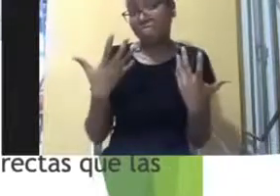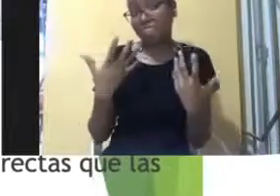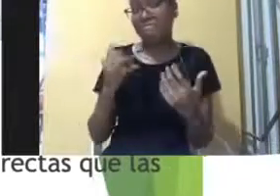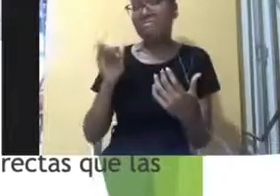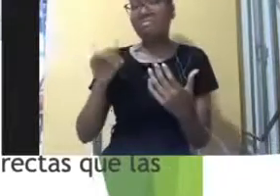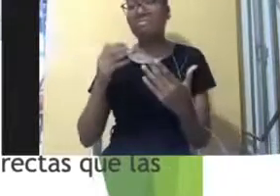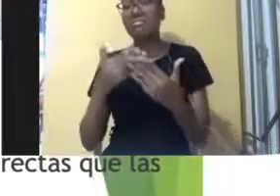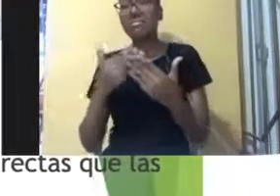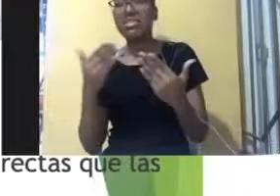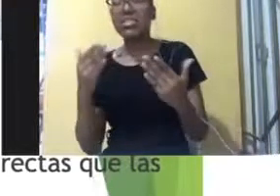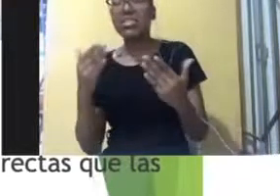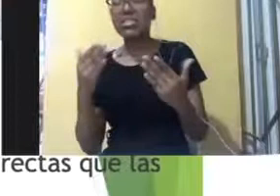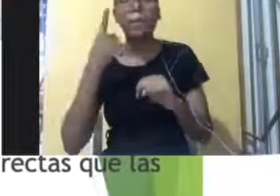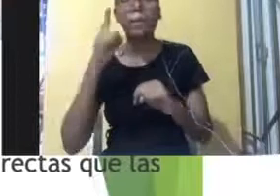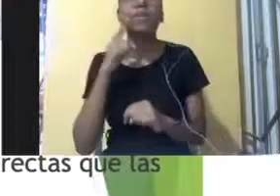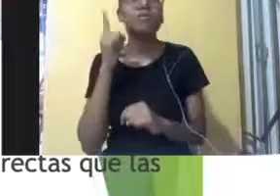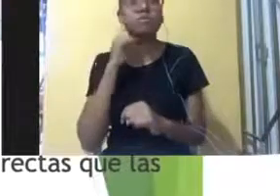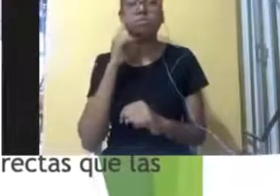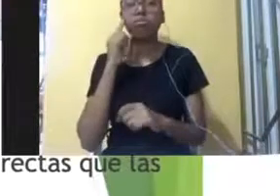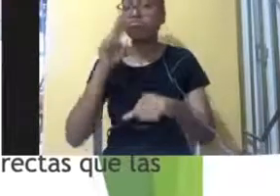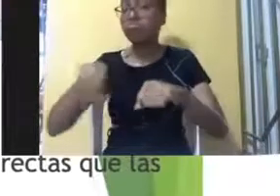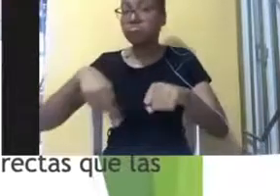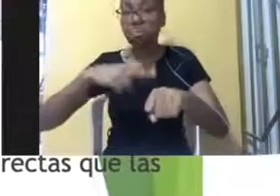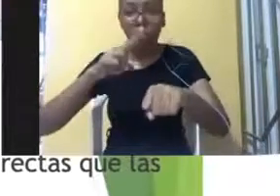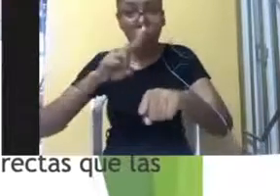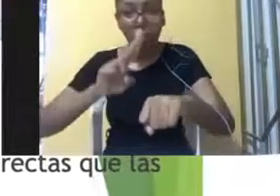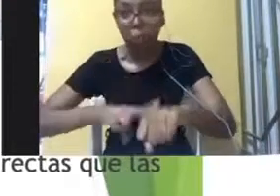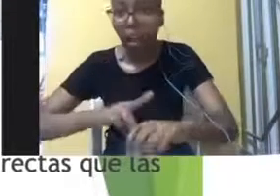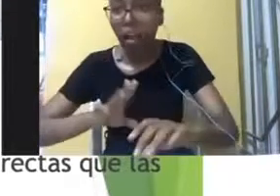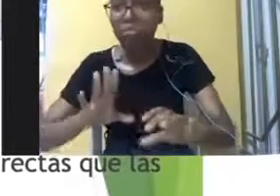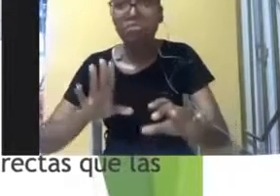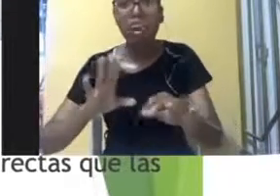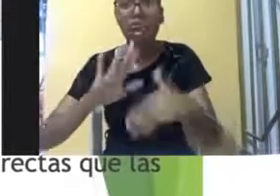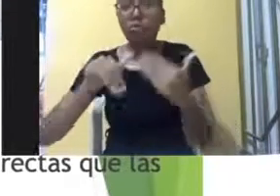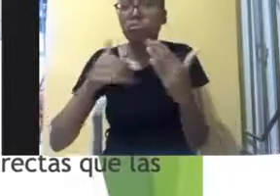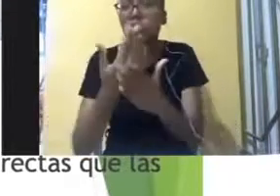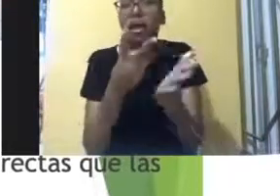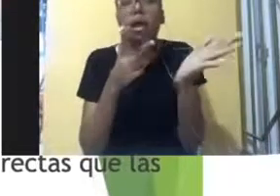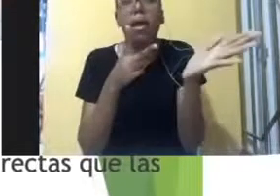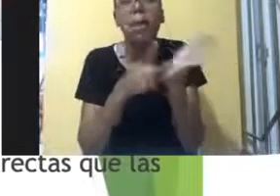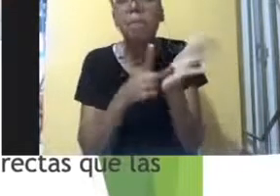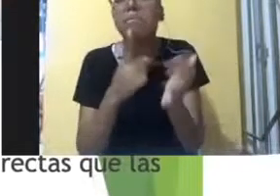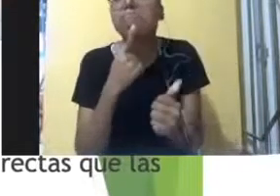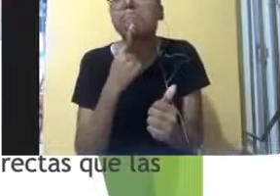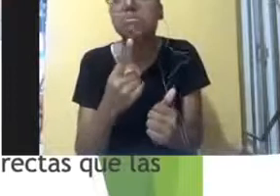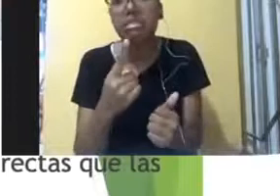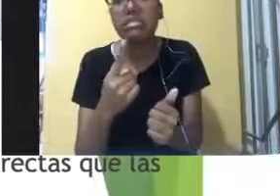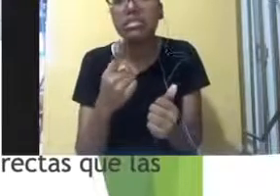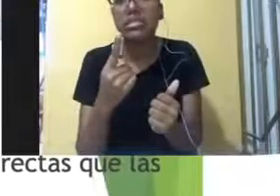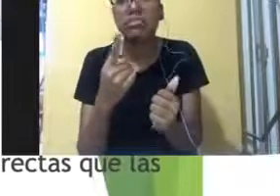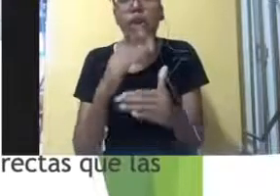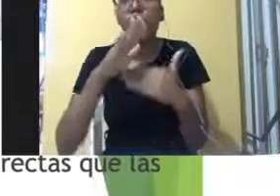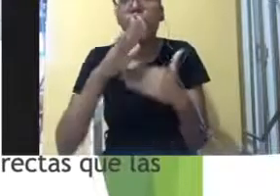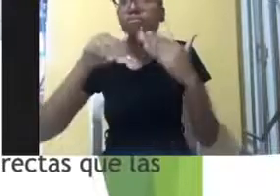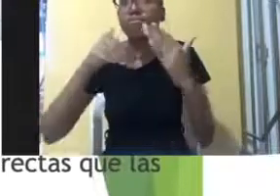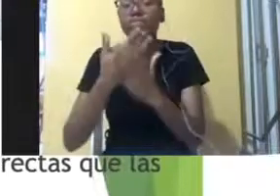que nosotros tenemos, pero para ellos no pasa nada. Son muy sinceros, dicen algunos aquí en el chat, son muy directos, como dice